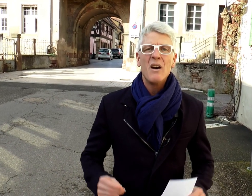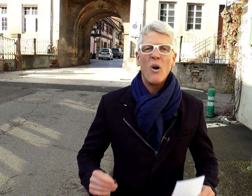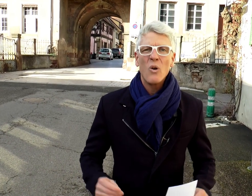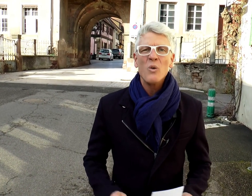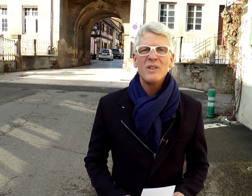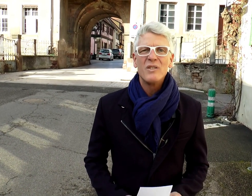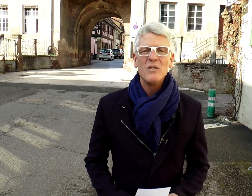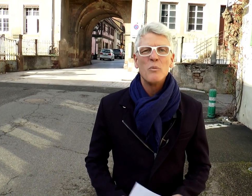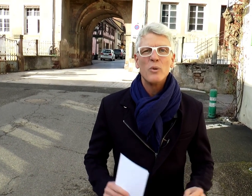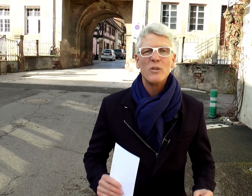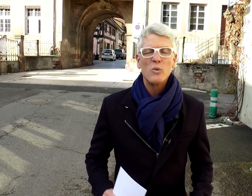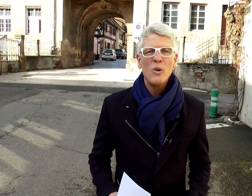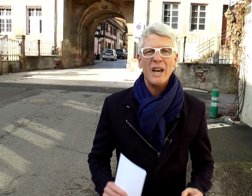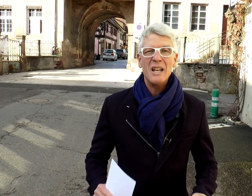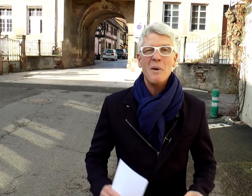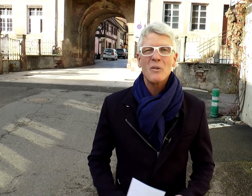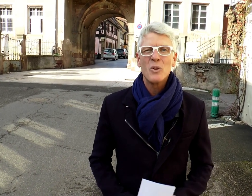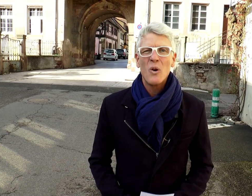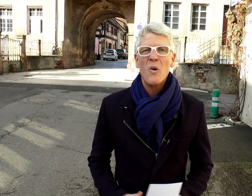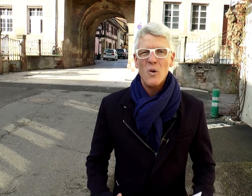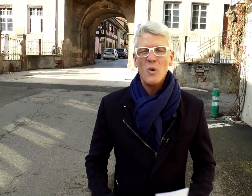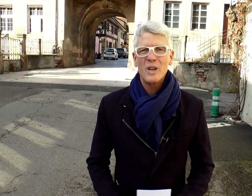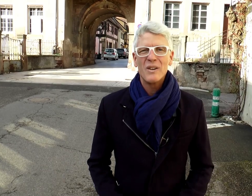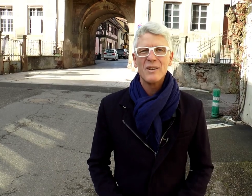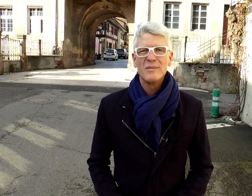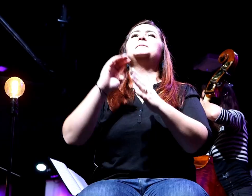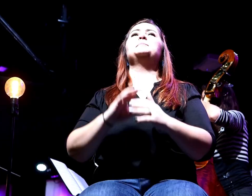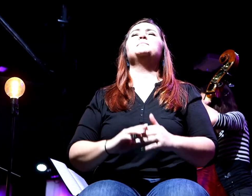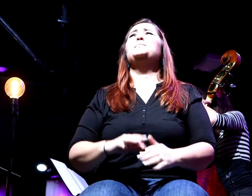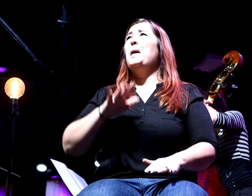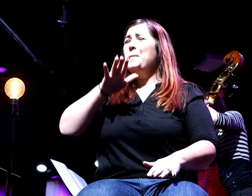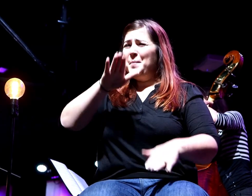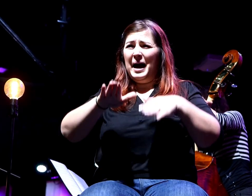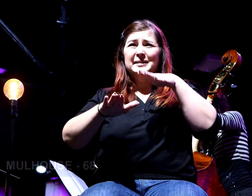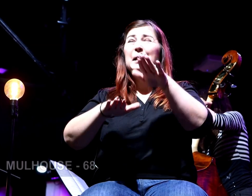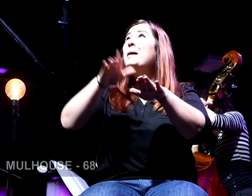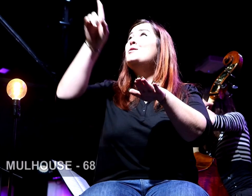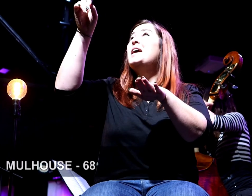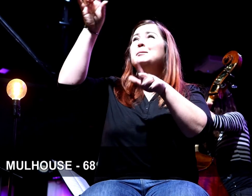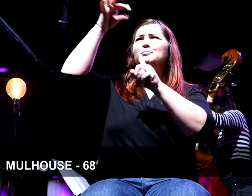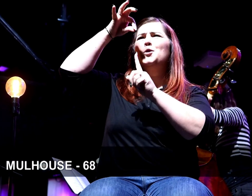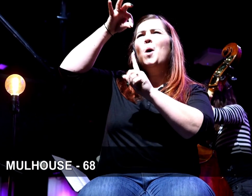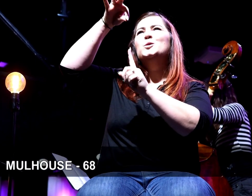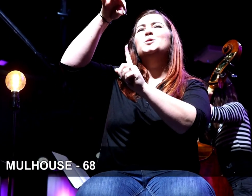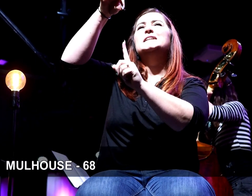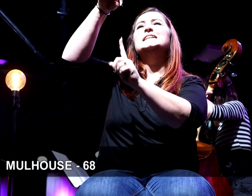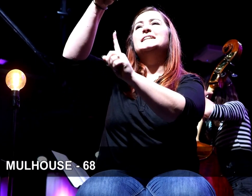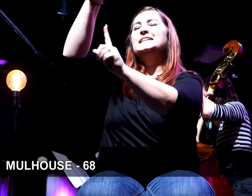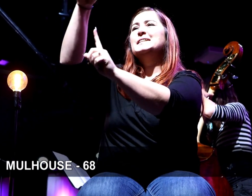simultanée en langue des signes pour les sourds et les malentendants. On regarde. Pas à pas, il me